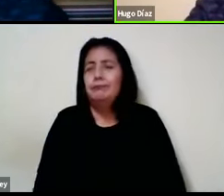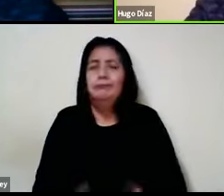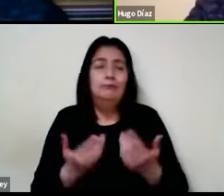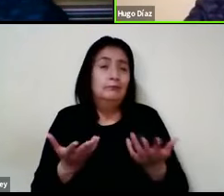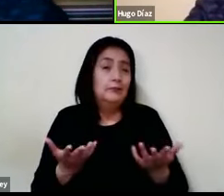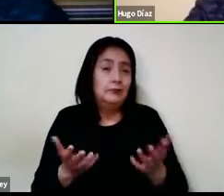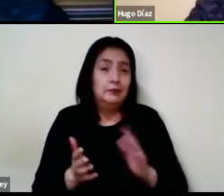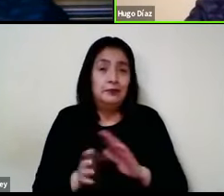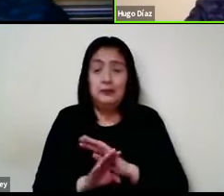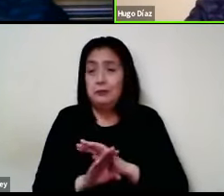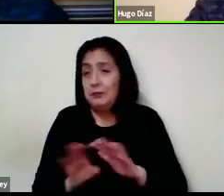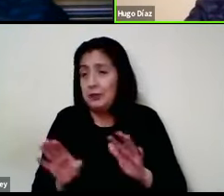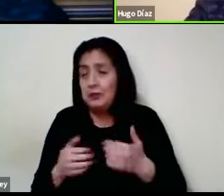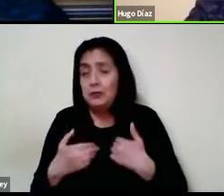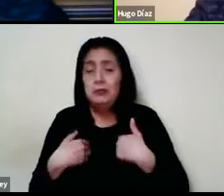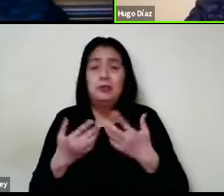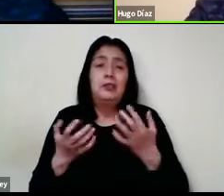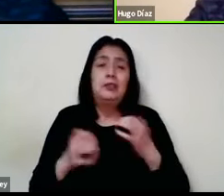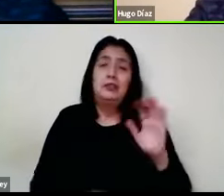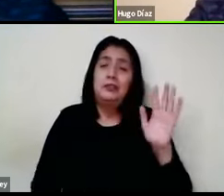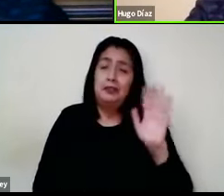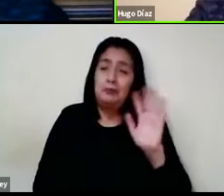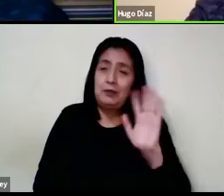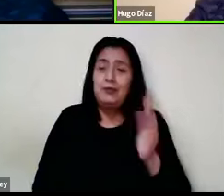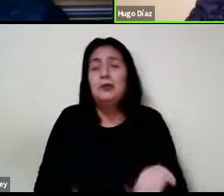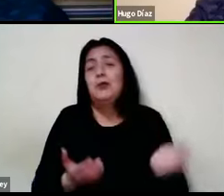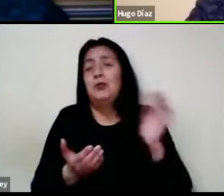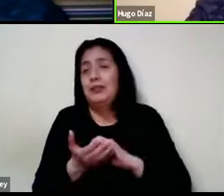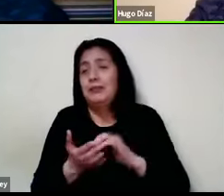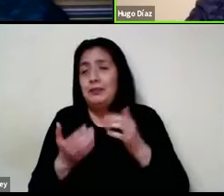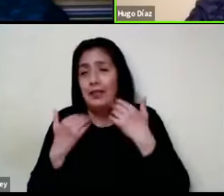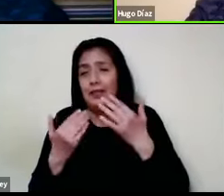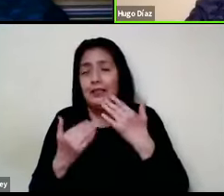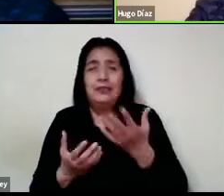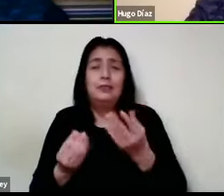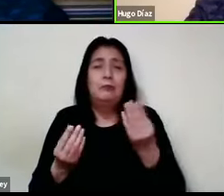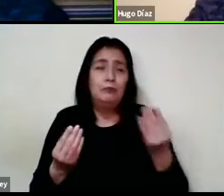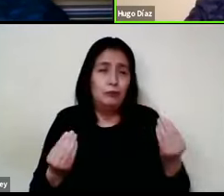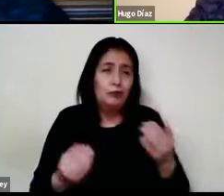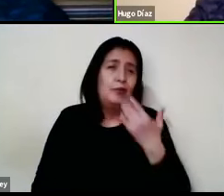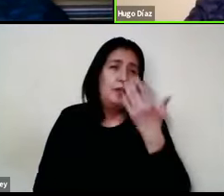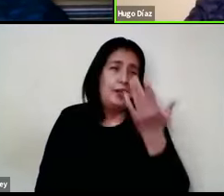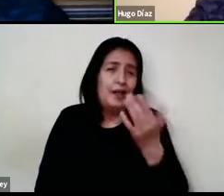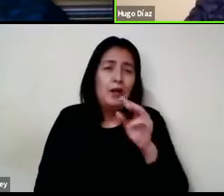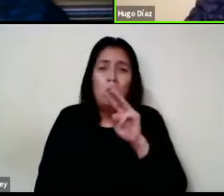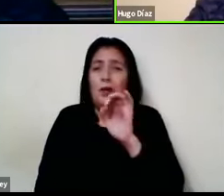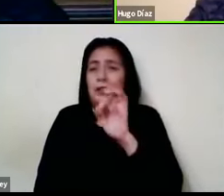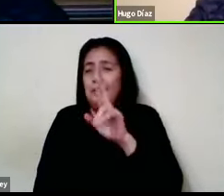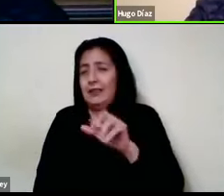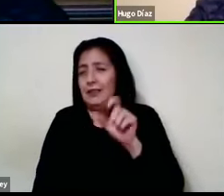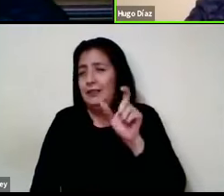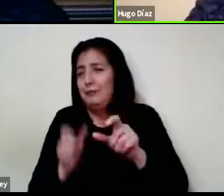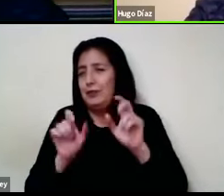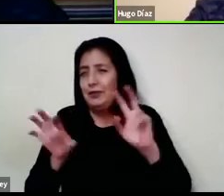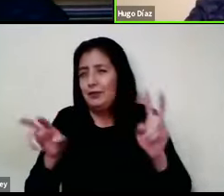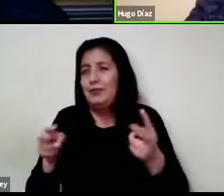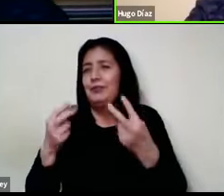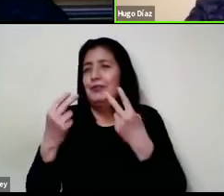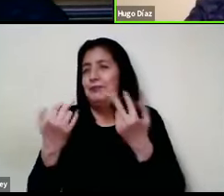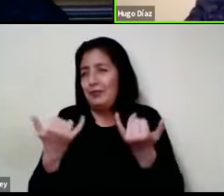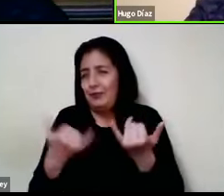Sin más, yo quería despedirme y nuevamente agradecer mucho a Walter y a todos aquellos que nos han